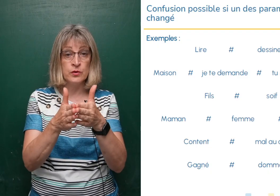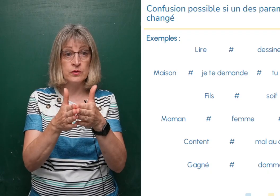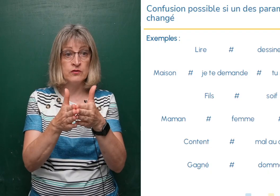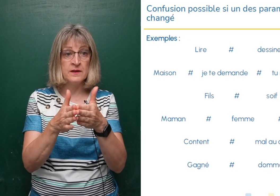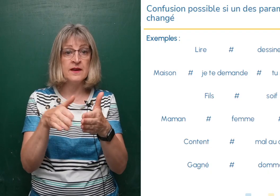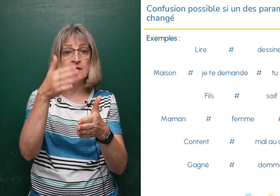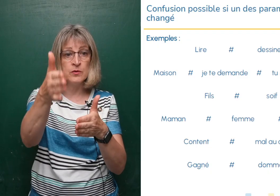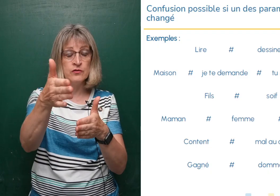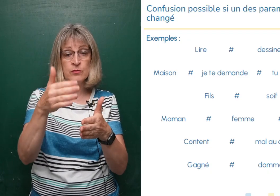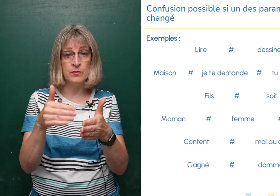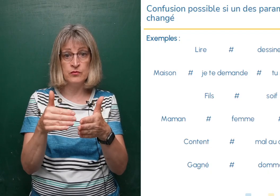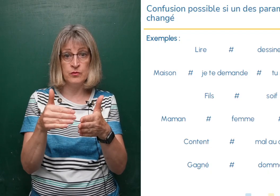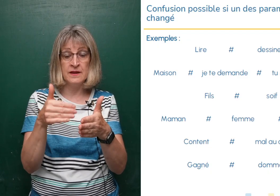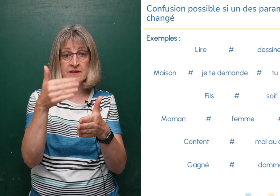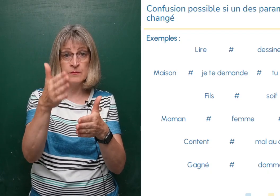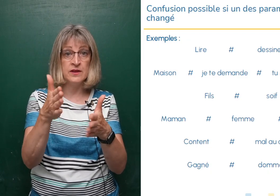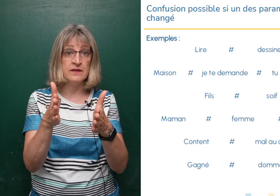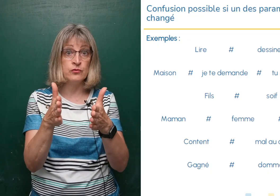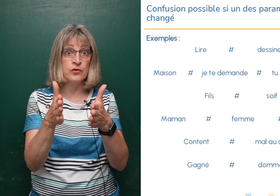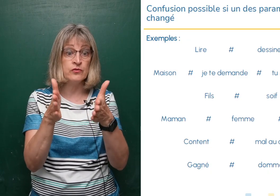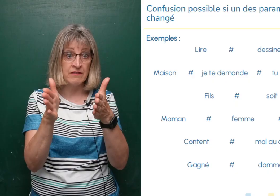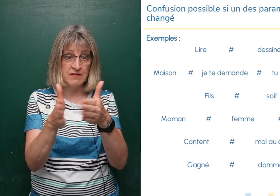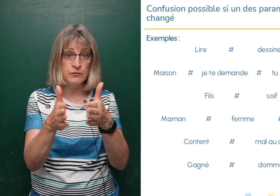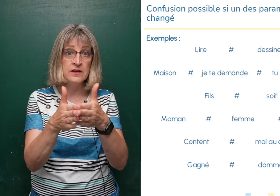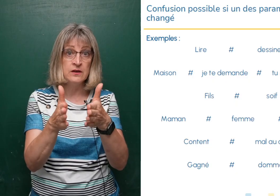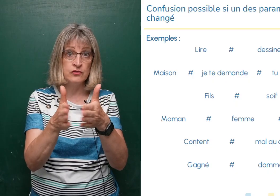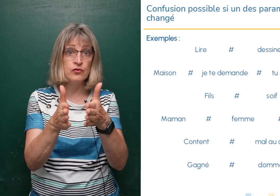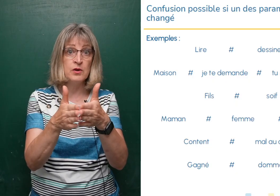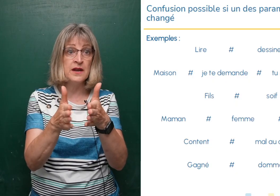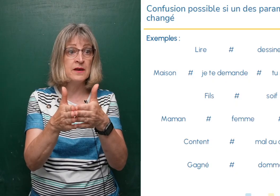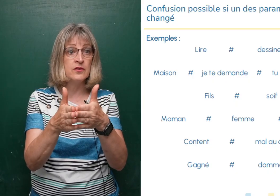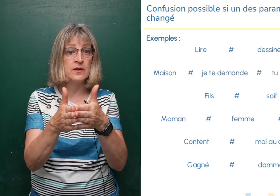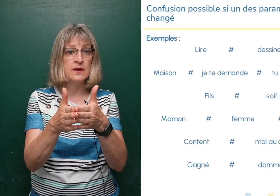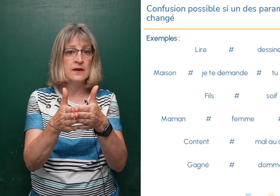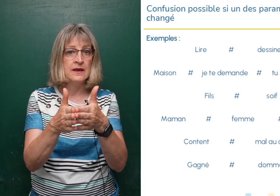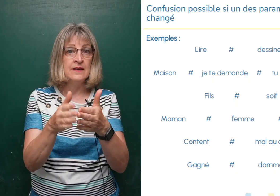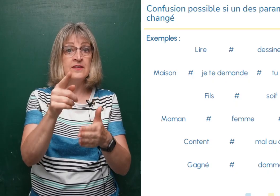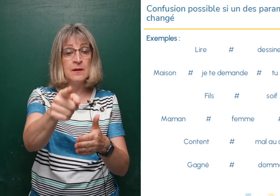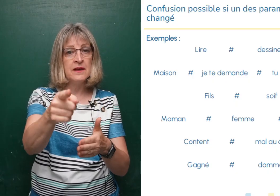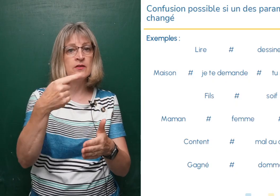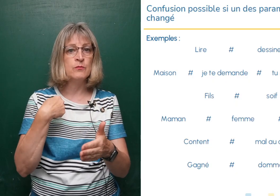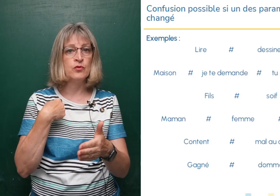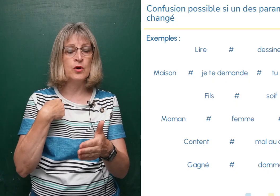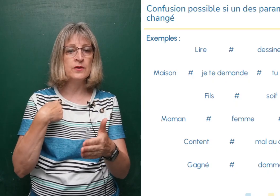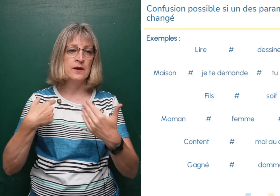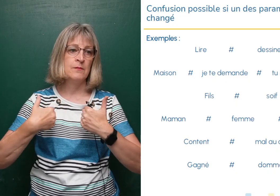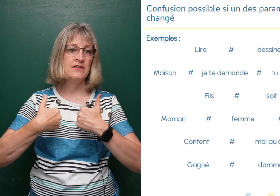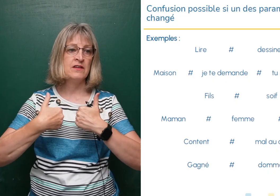Je m'adresse à mon interlocuteur, donc ça va vers lui. Je demande à la personne. Si la personne, elle me demande, ça vient vers